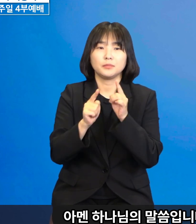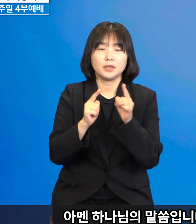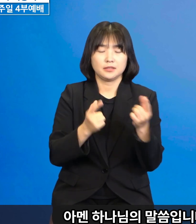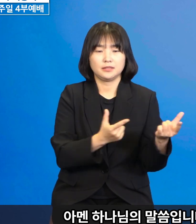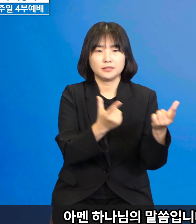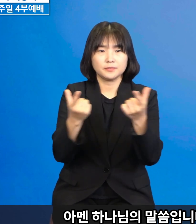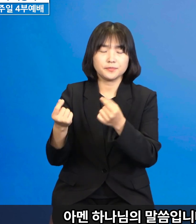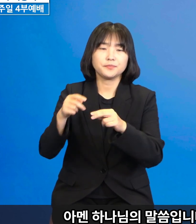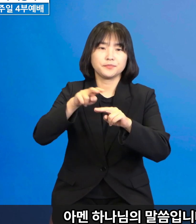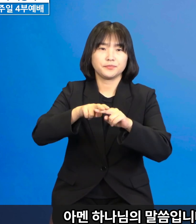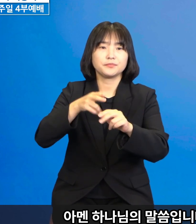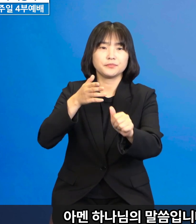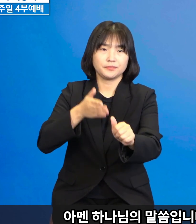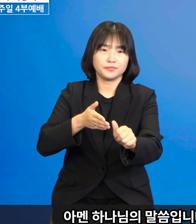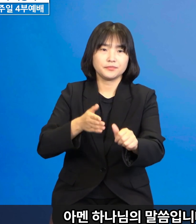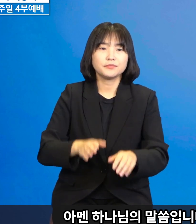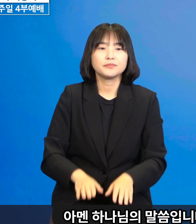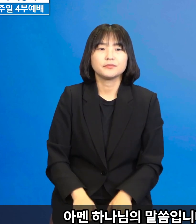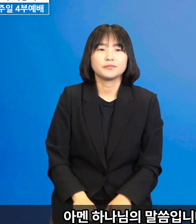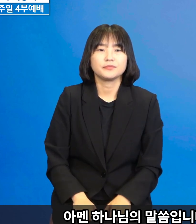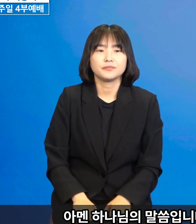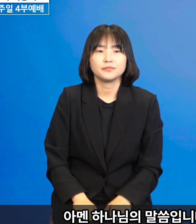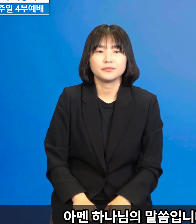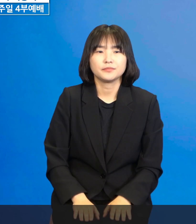다 함께 자리에 앉겠습니다.